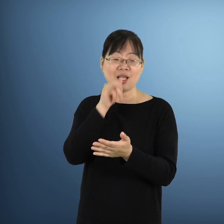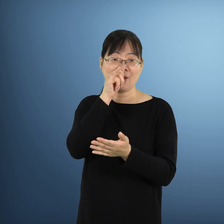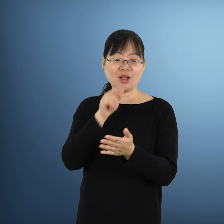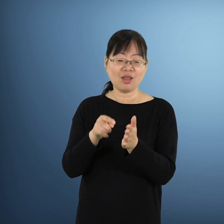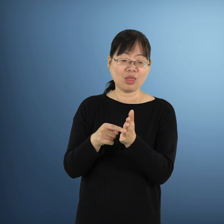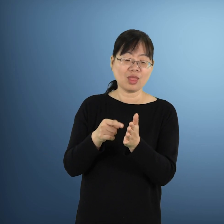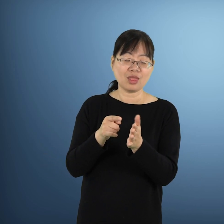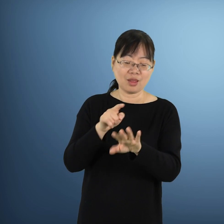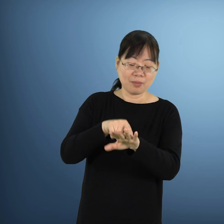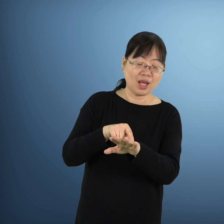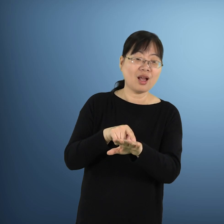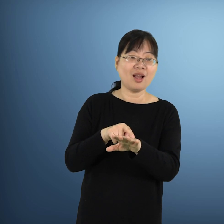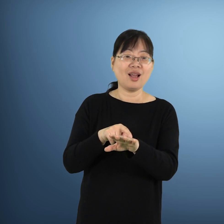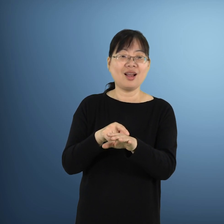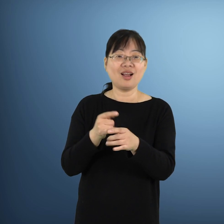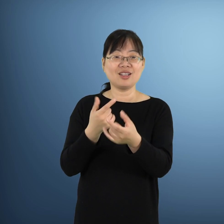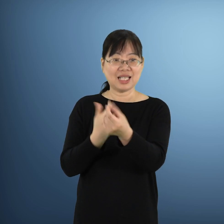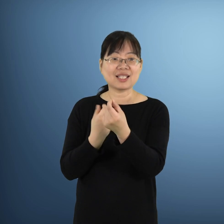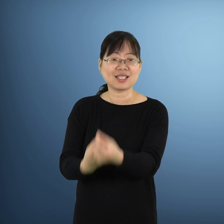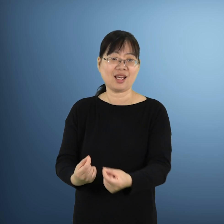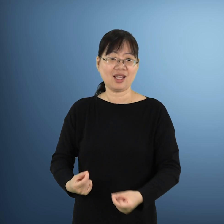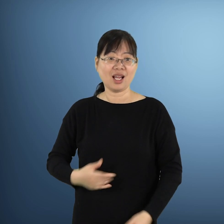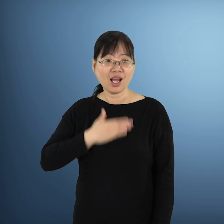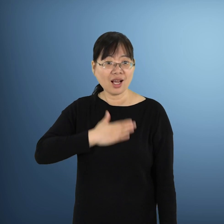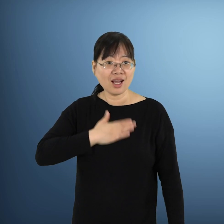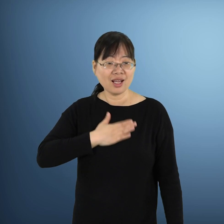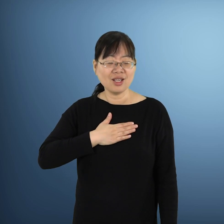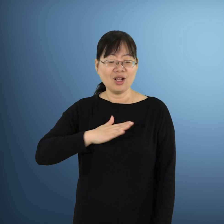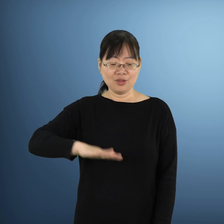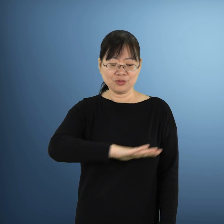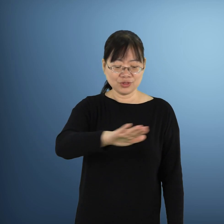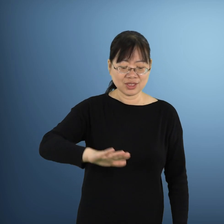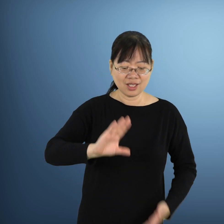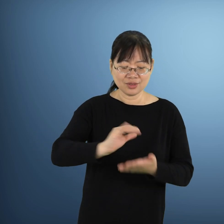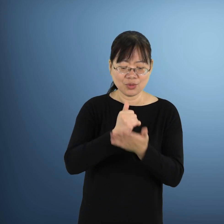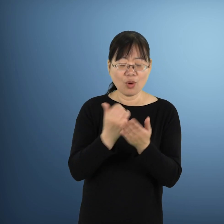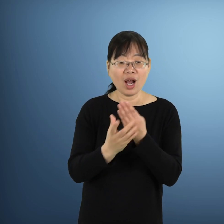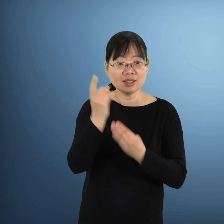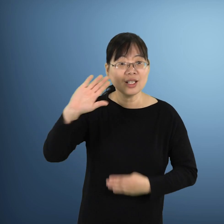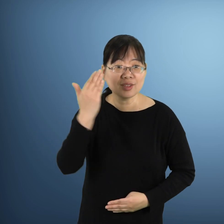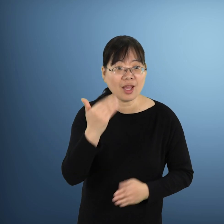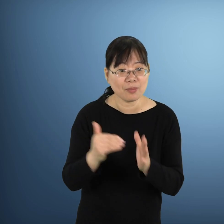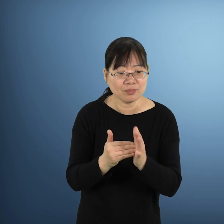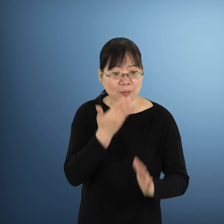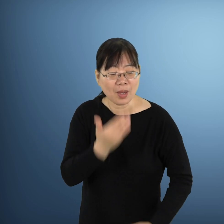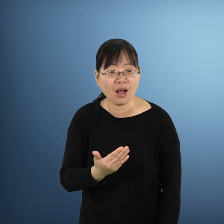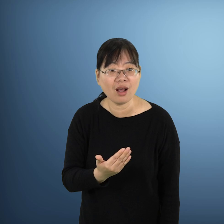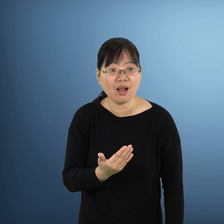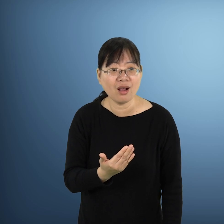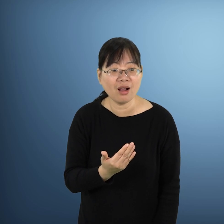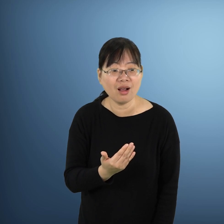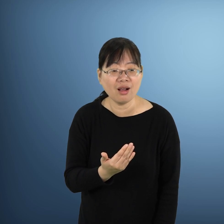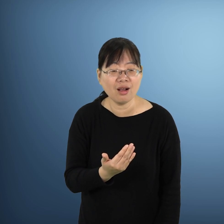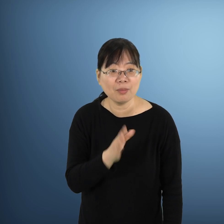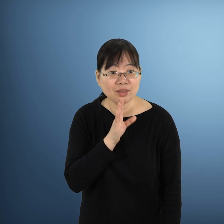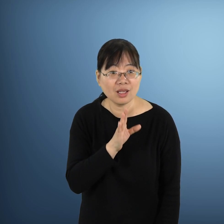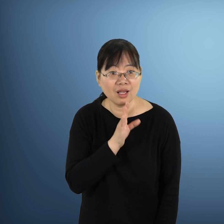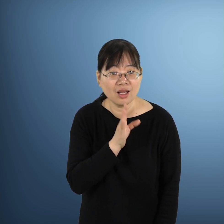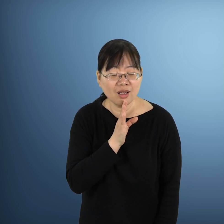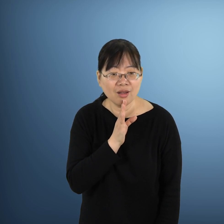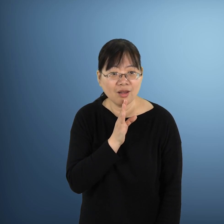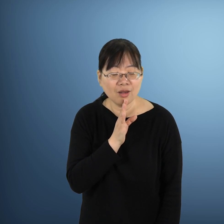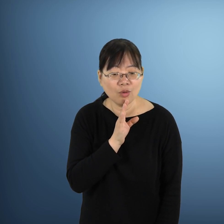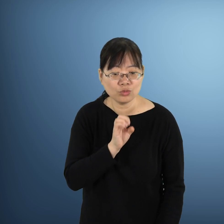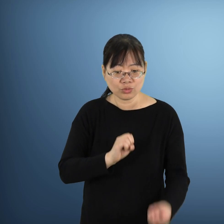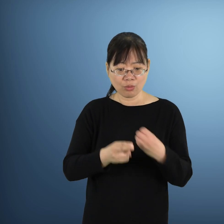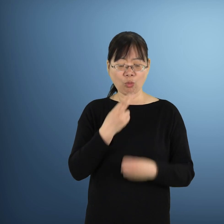손바닥의 앞과 뒤와 같은 개념이에요. 우리가 그리스도와 하나 되었습니까? 안 되었습니까?